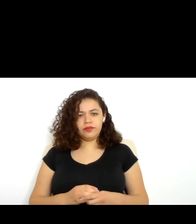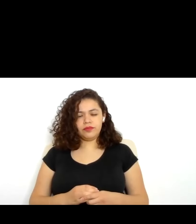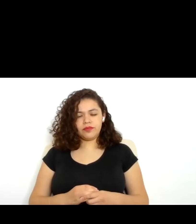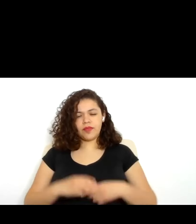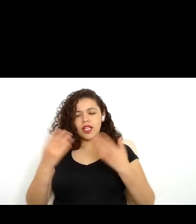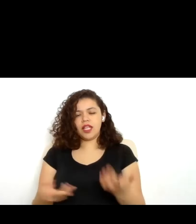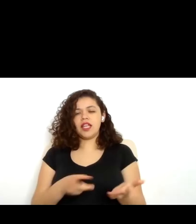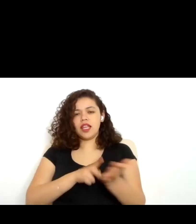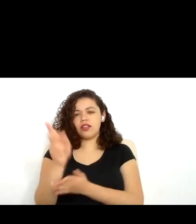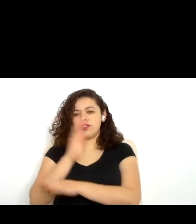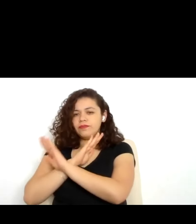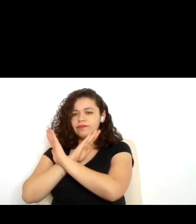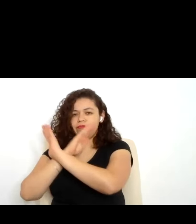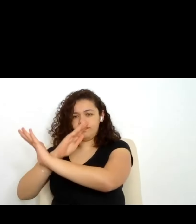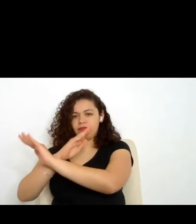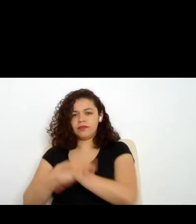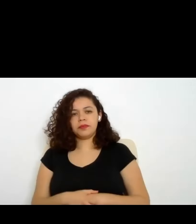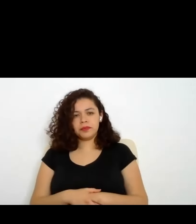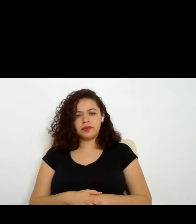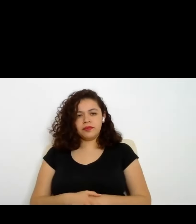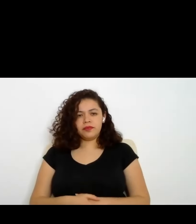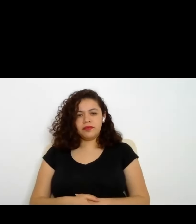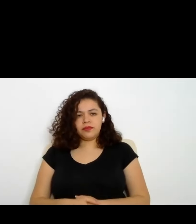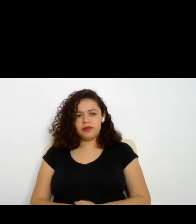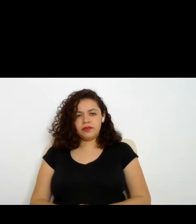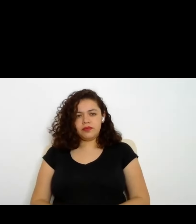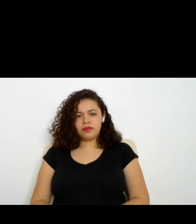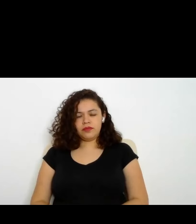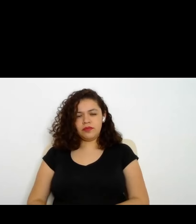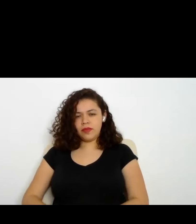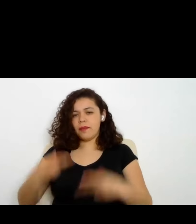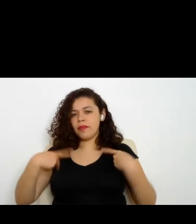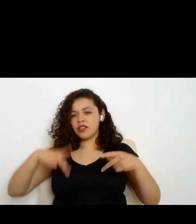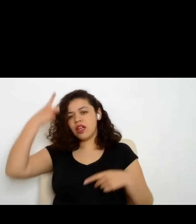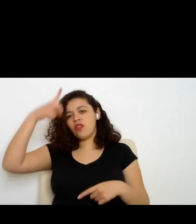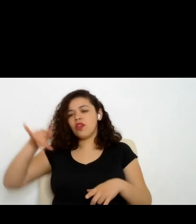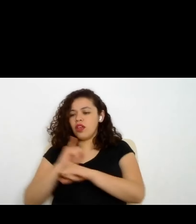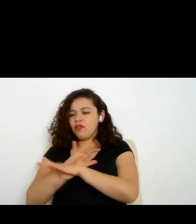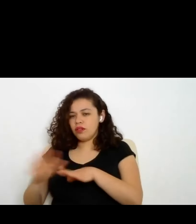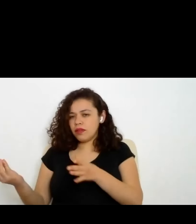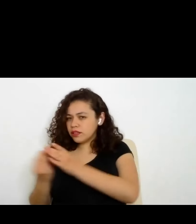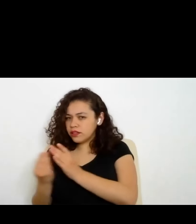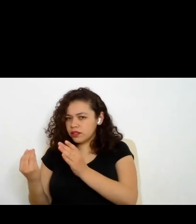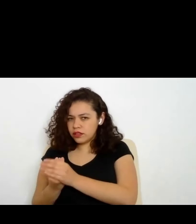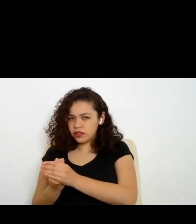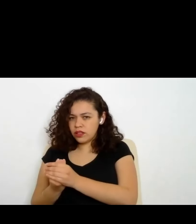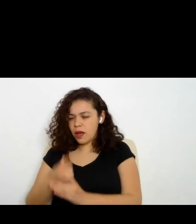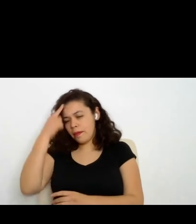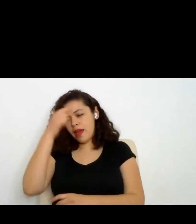oposición es la manifestación de la voluntad por parte del titular que pone en conocimiento